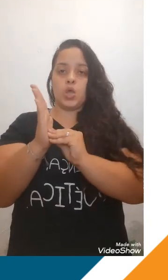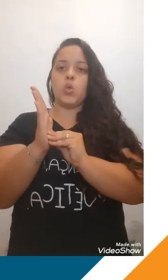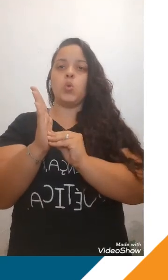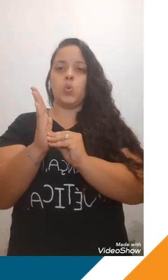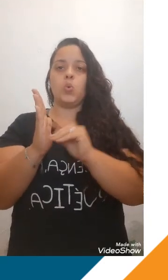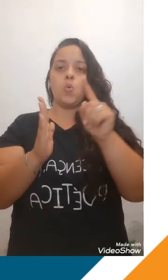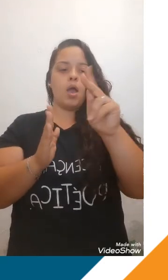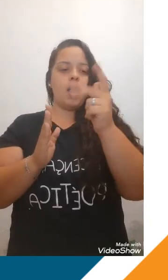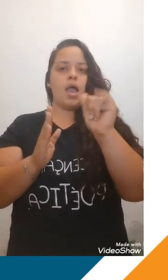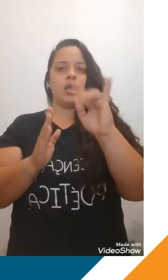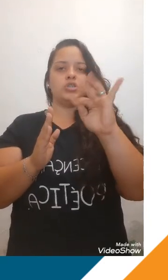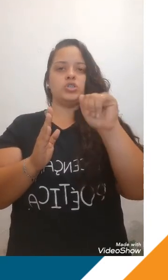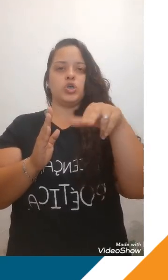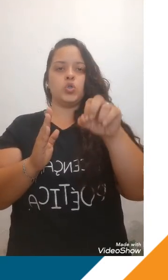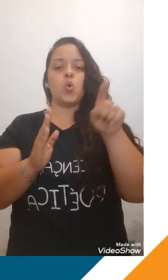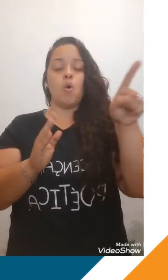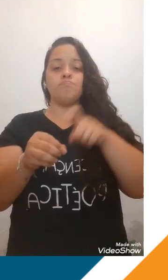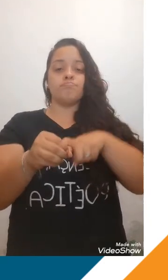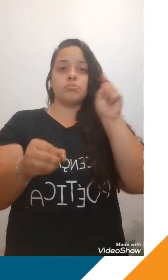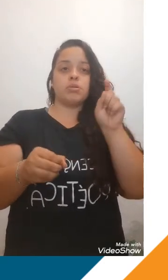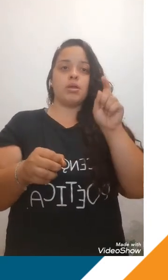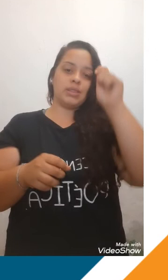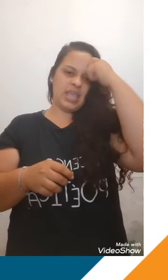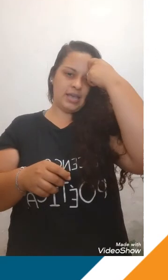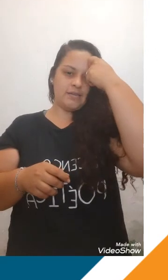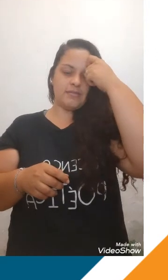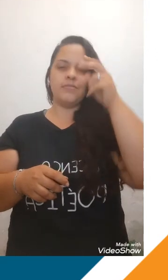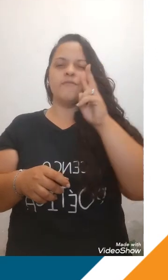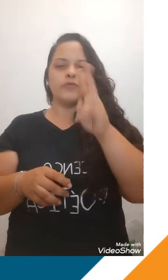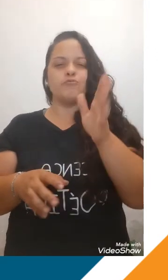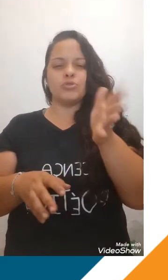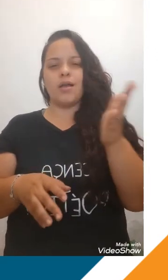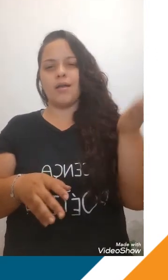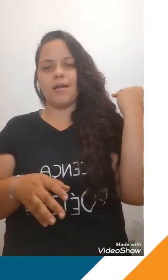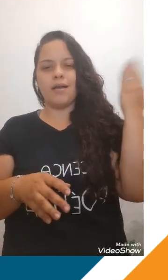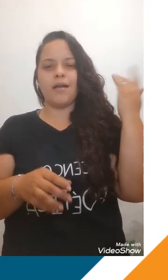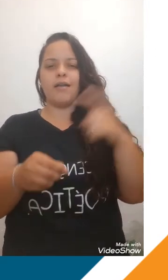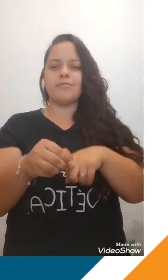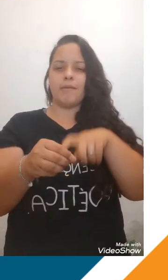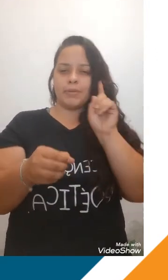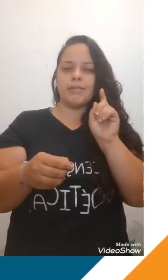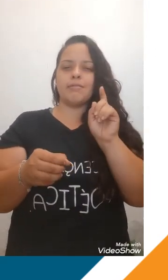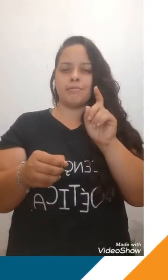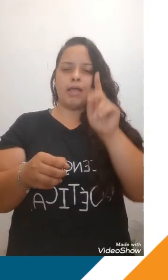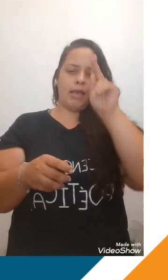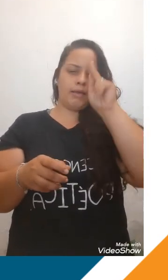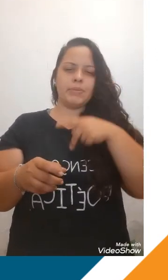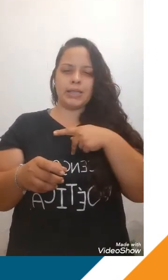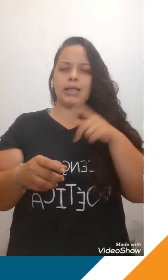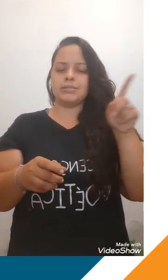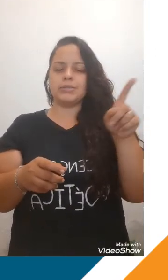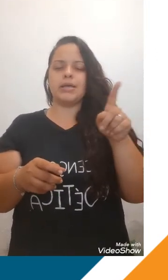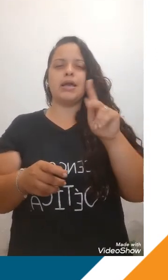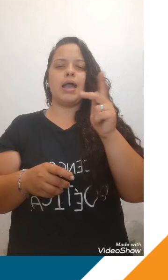negra. Pessoal, o modelo haitiano, você já viu quando estudou a independência do Haiti. E lá